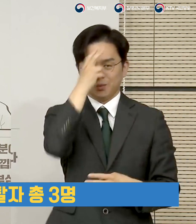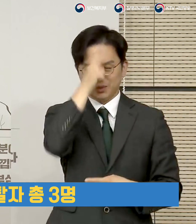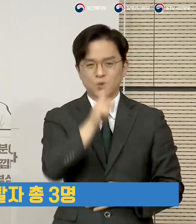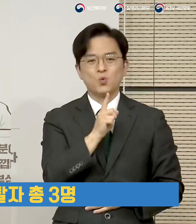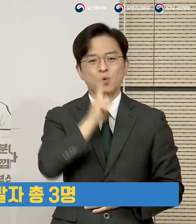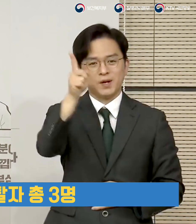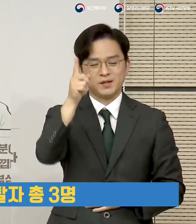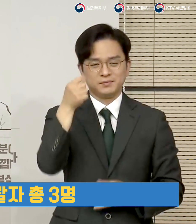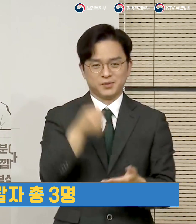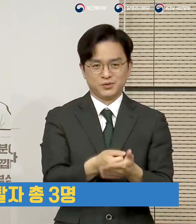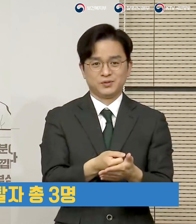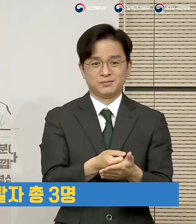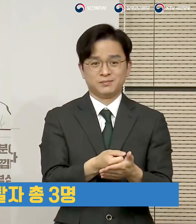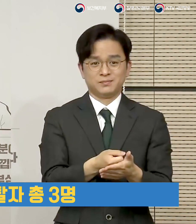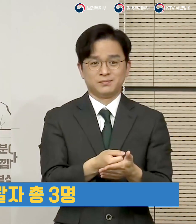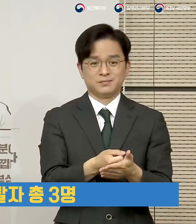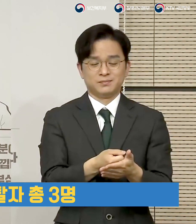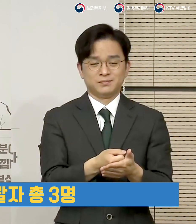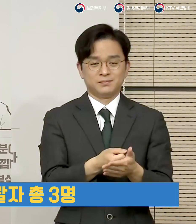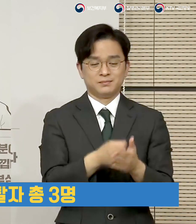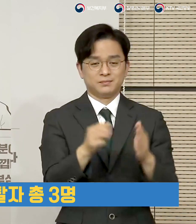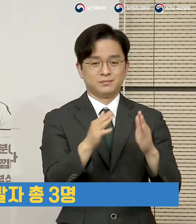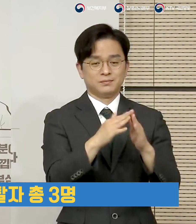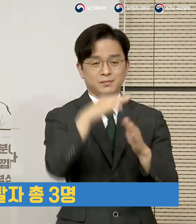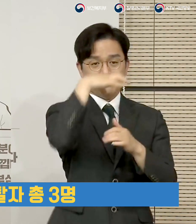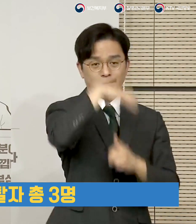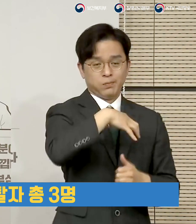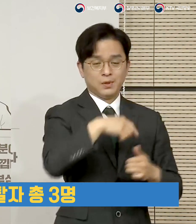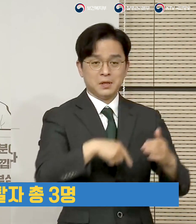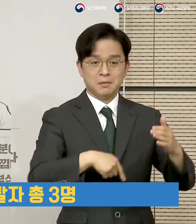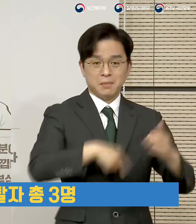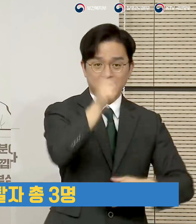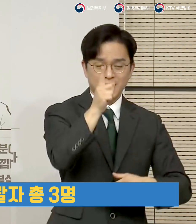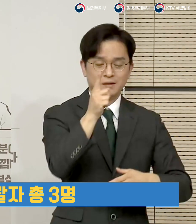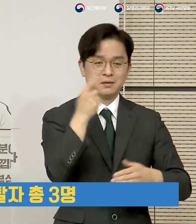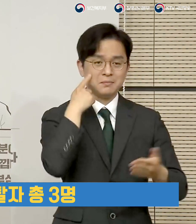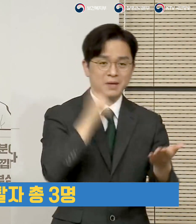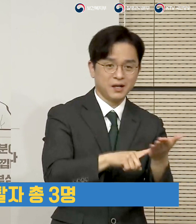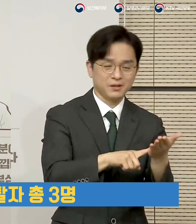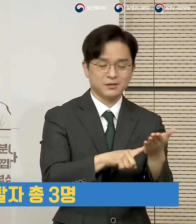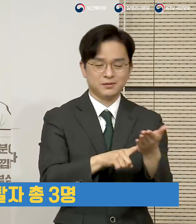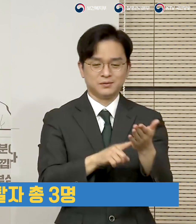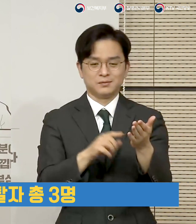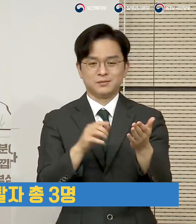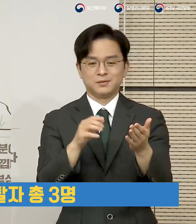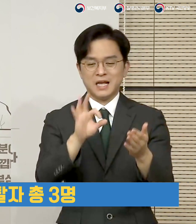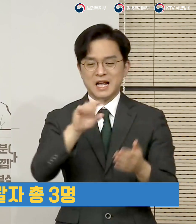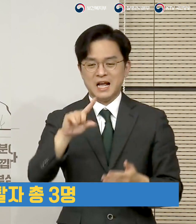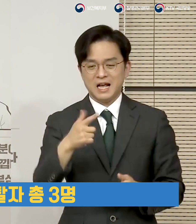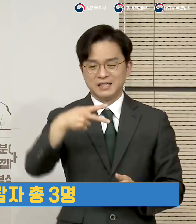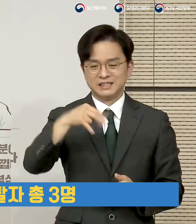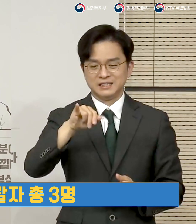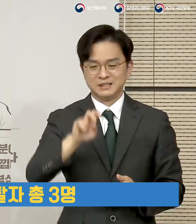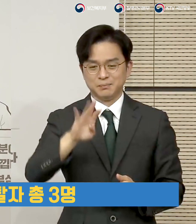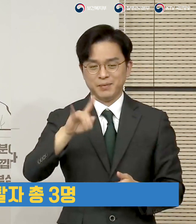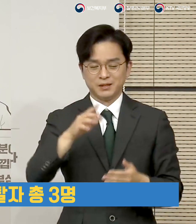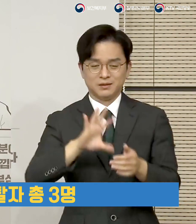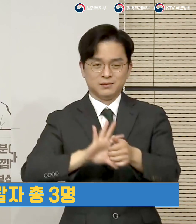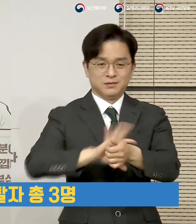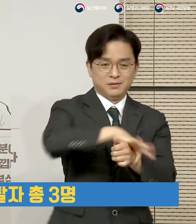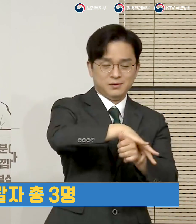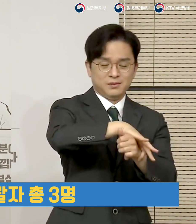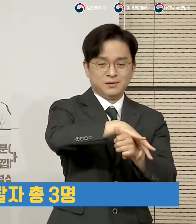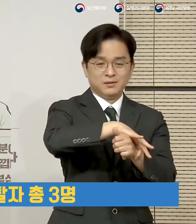조치하였습니다. 자가격리 이탈로 지금까지 안심밴드를 착용한 사람은 총 111명이며